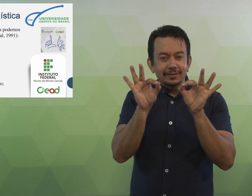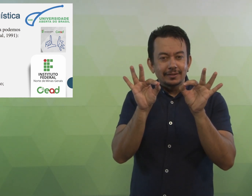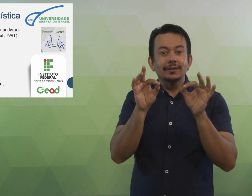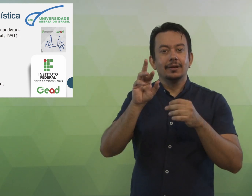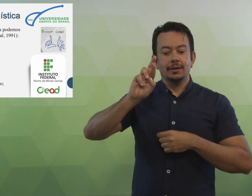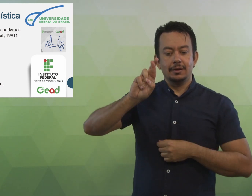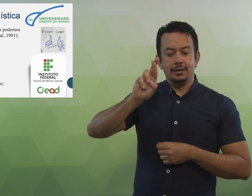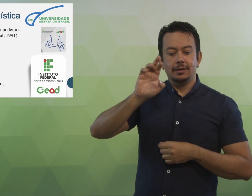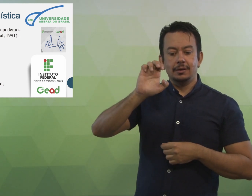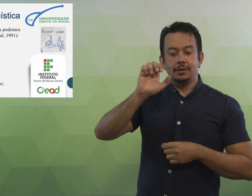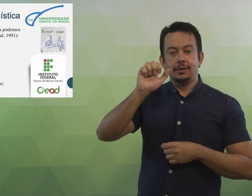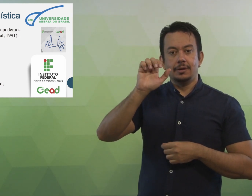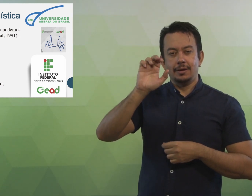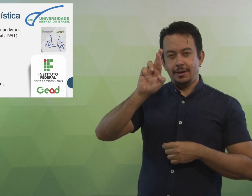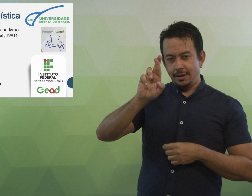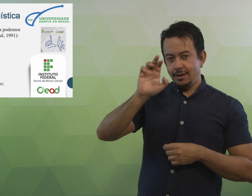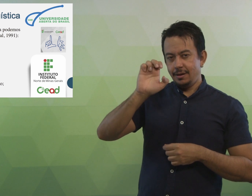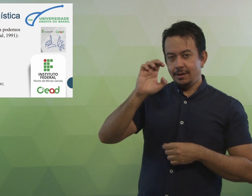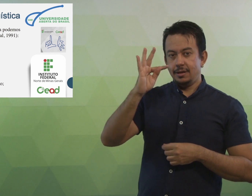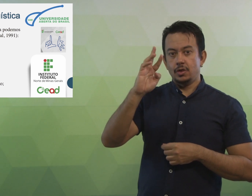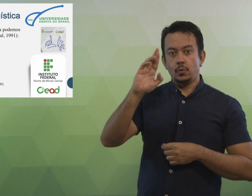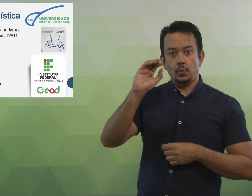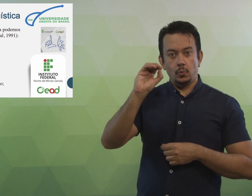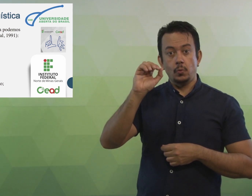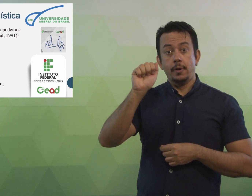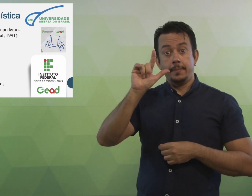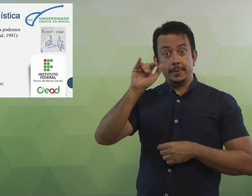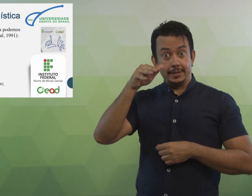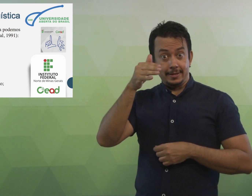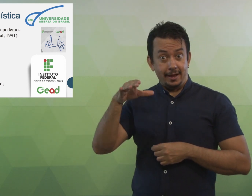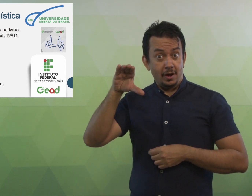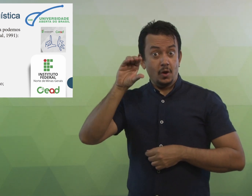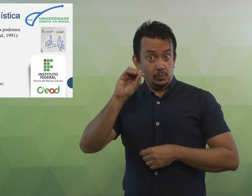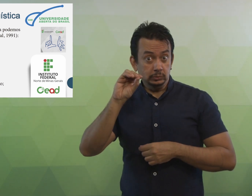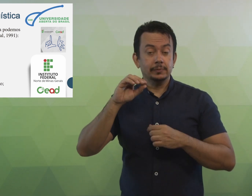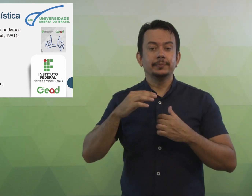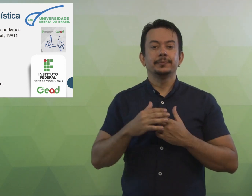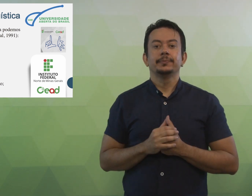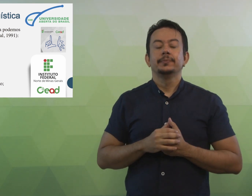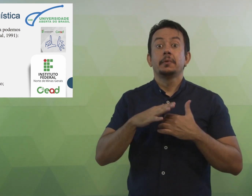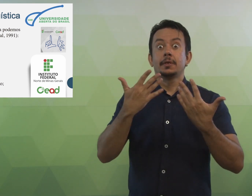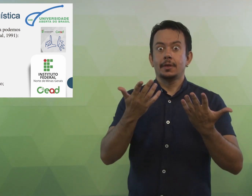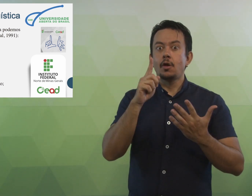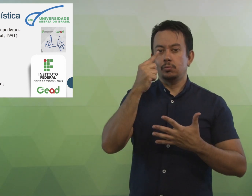a estruturação das sentenças e retroalimentação.